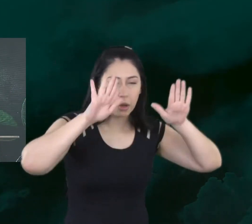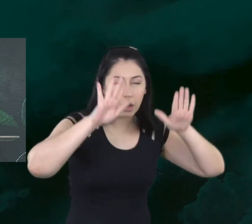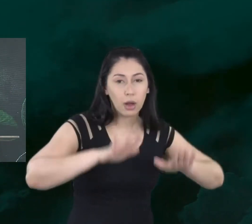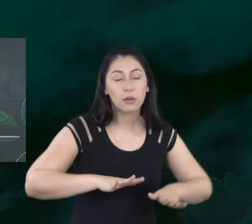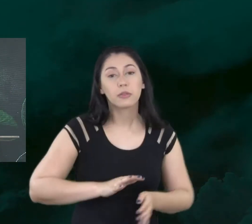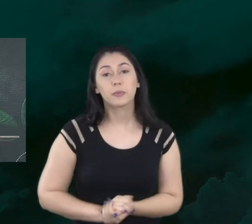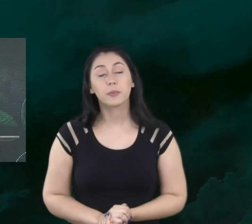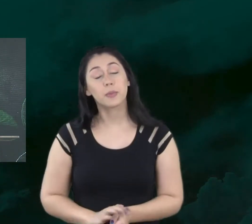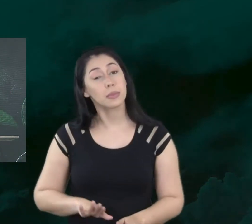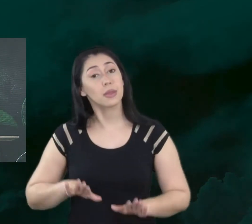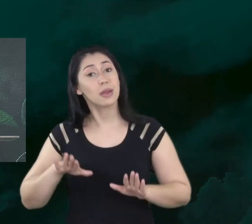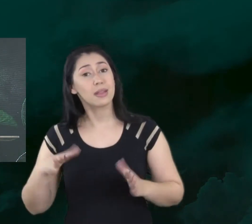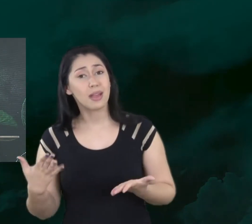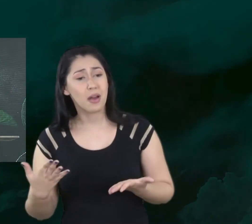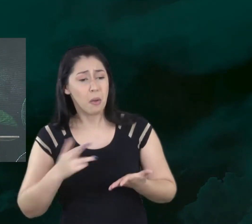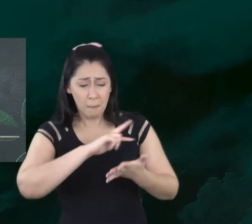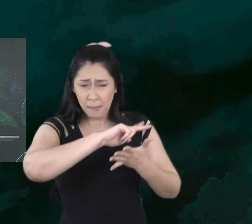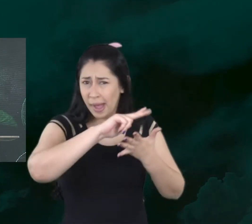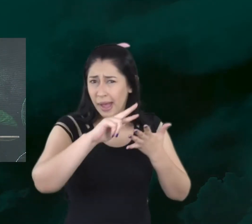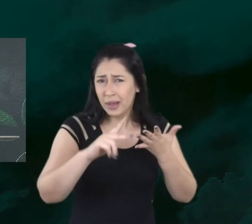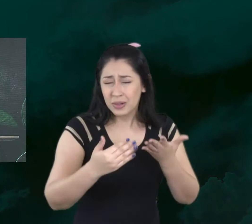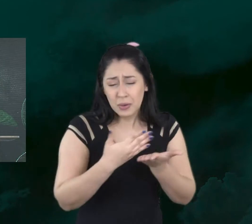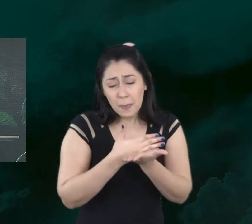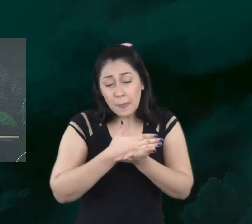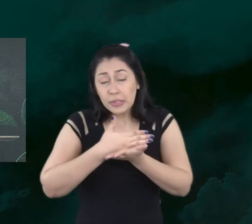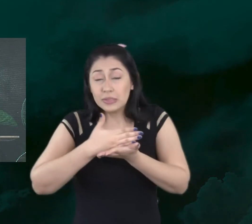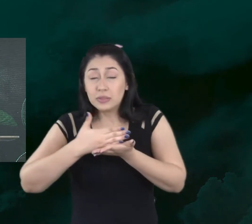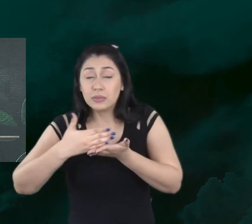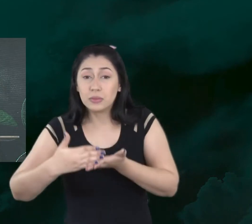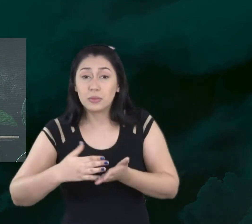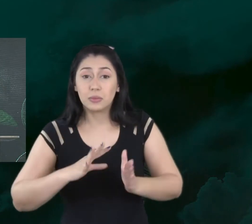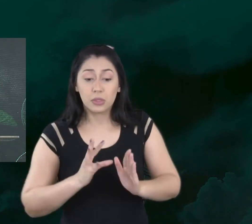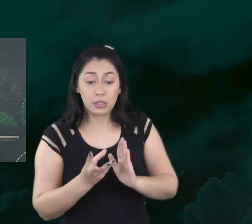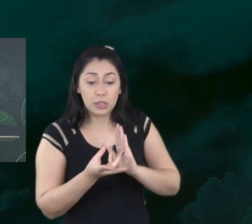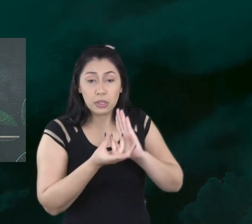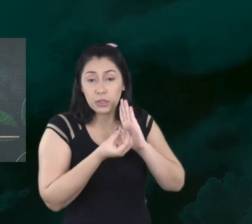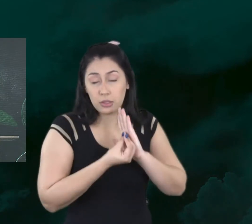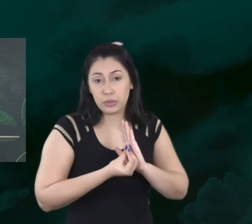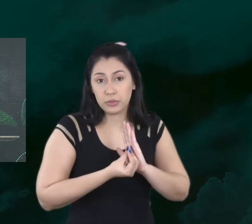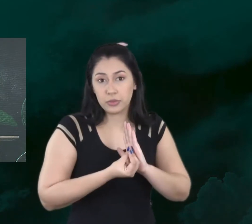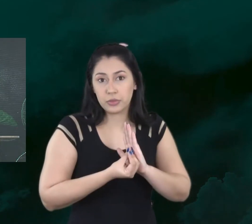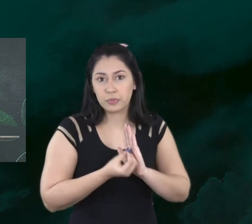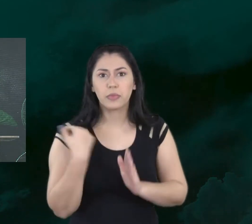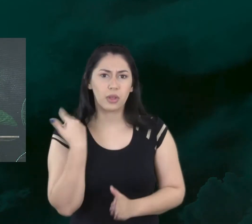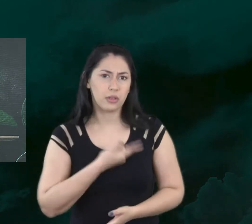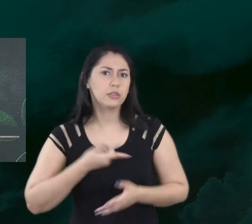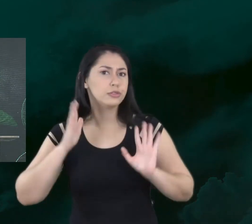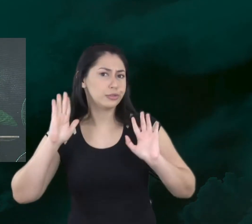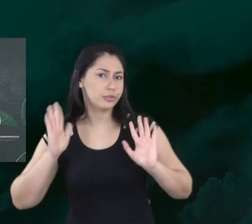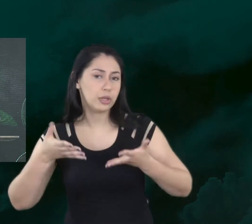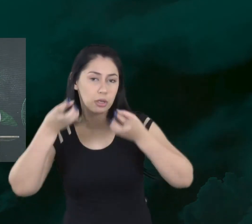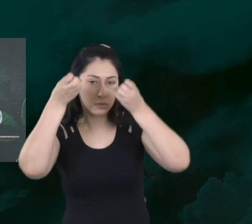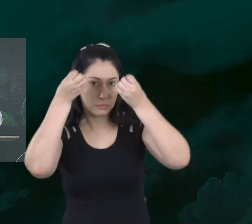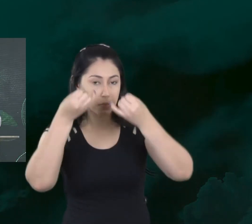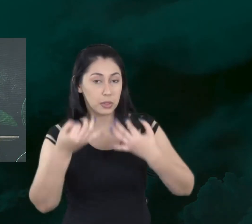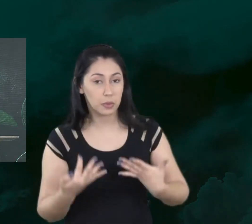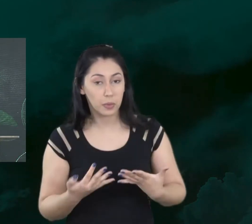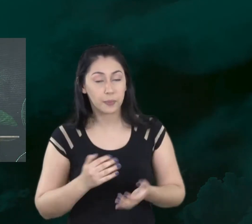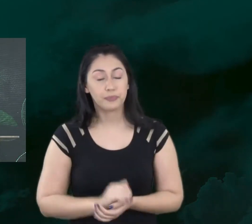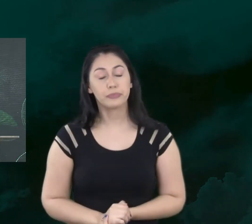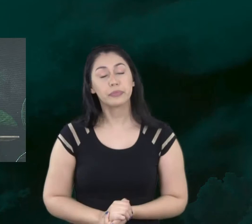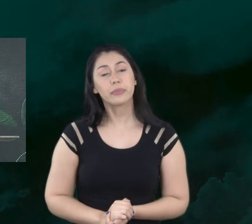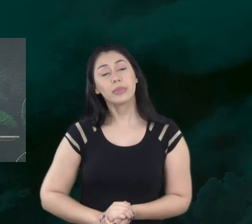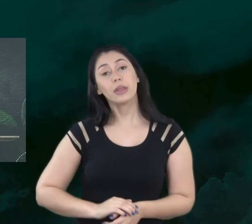marcou a situação em que a igreja em Tessalônica foi gerada. Nós já falamos isso na mensagem 3. E na